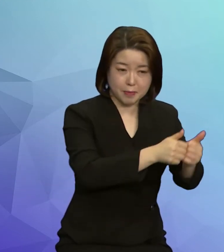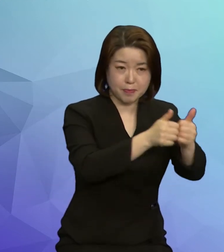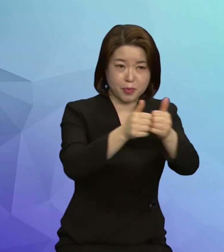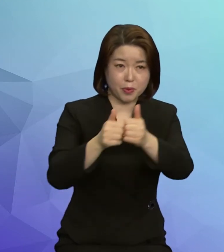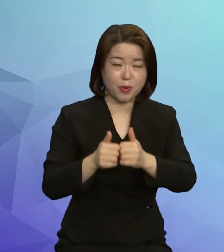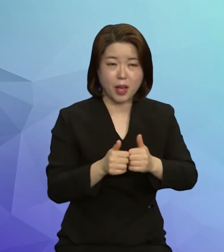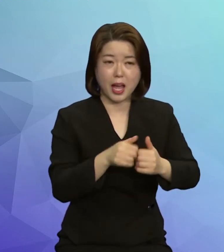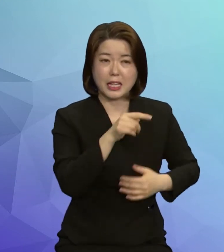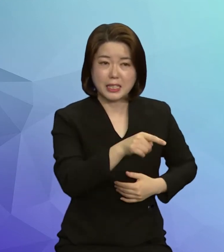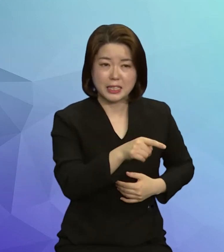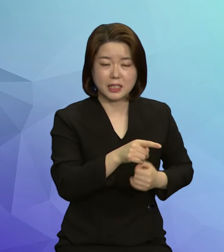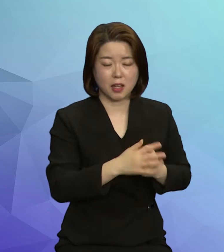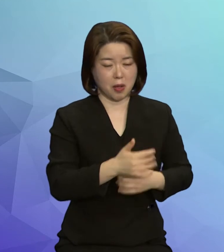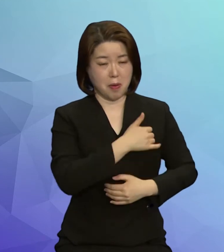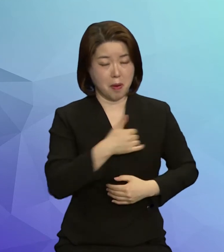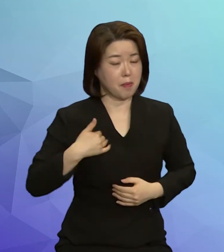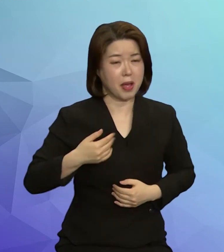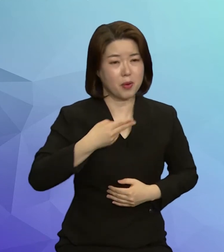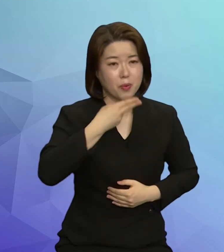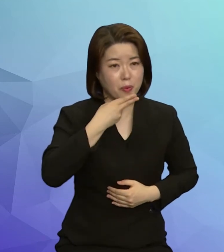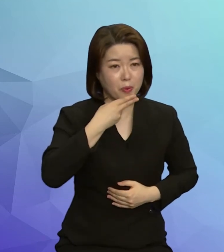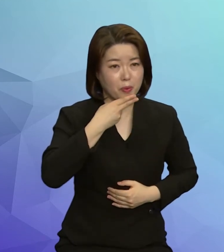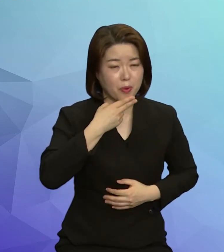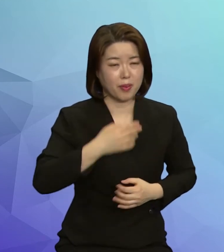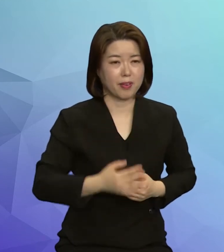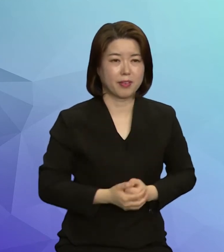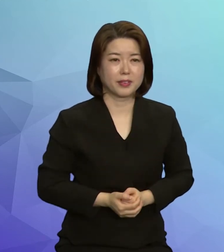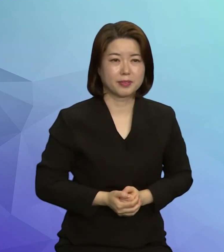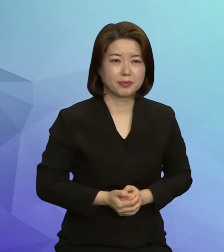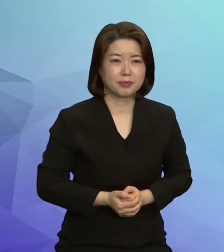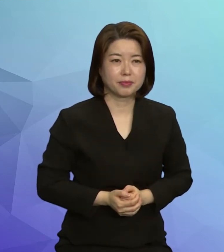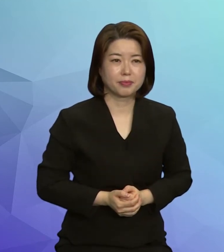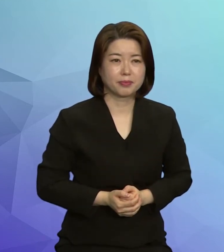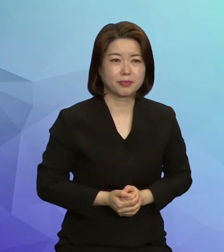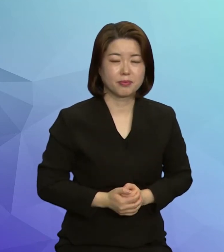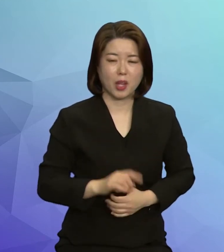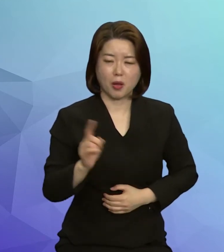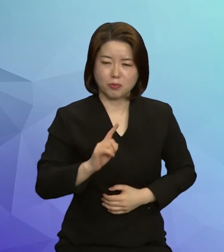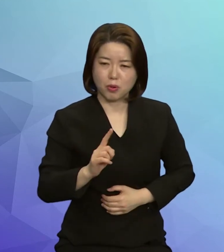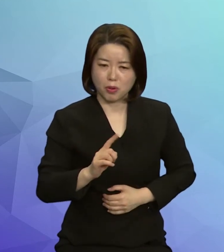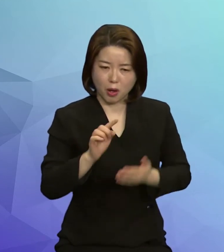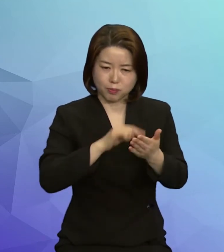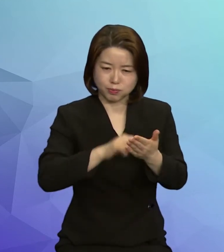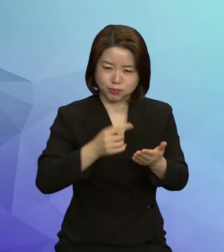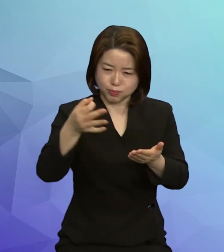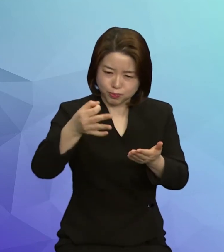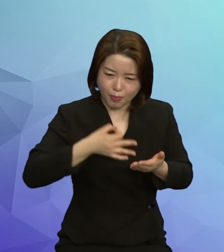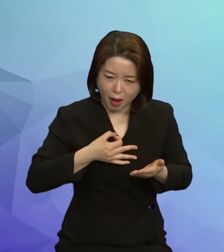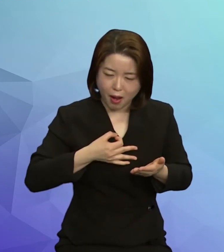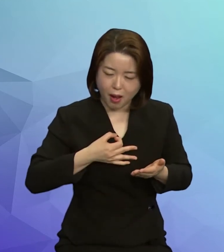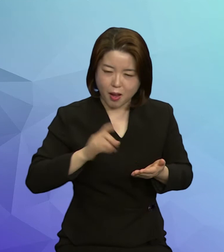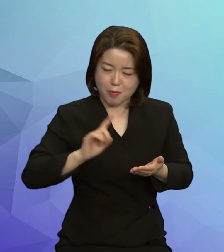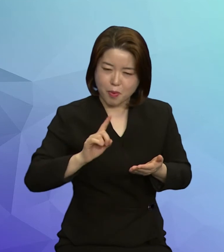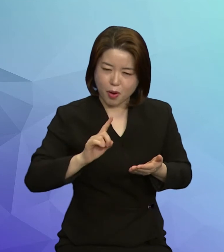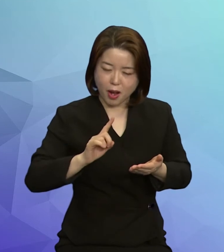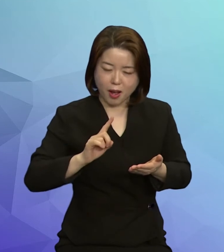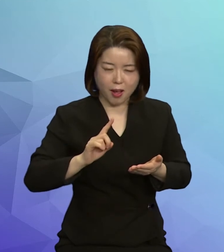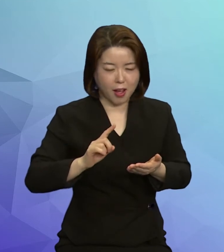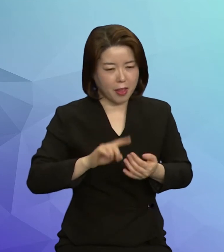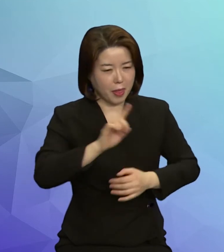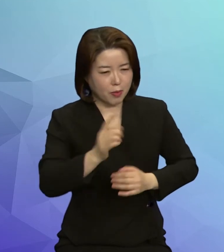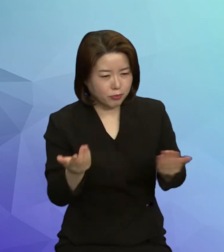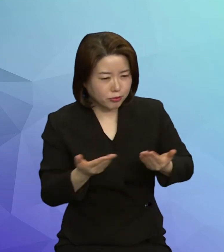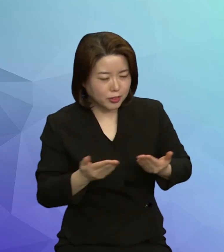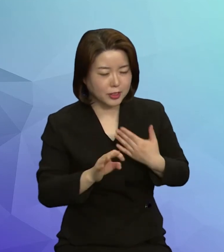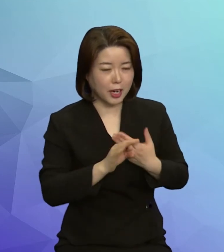예수님과 함께 동행하는 것으로 만족이 안 돼요. 하여튼 뭔가 보상을 받아야 돼.